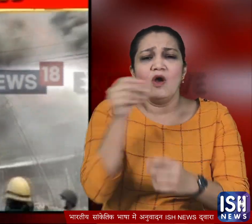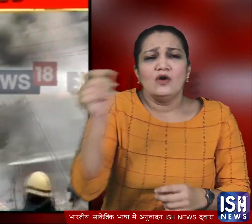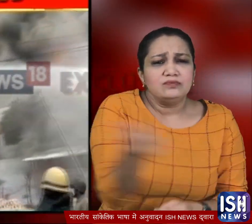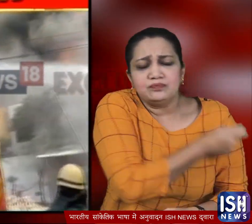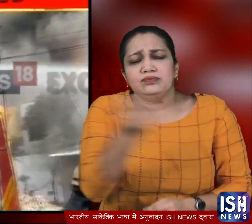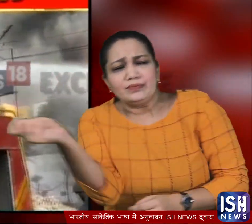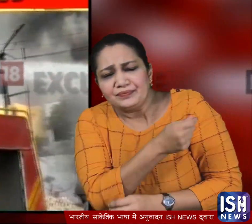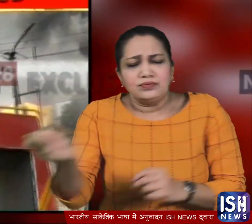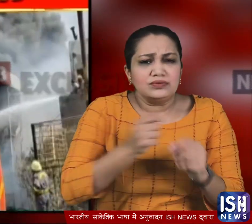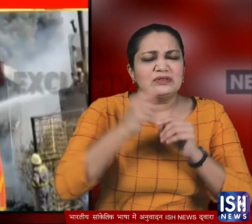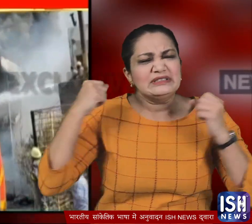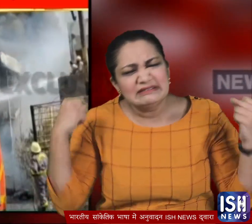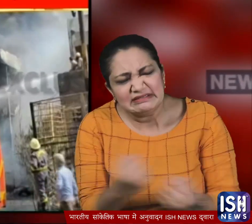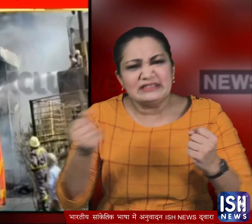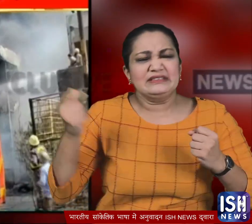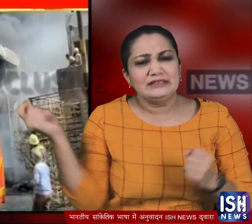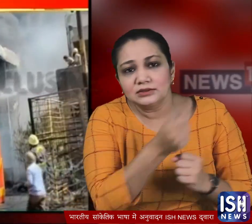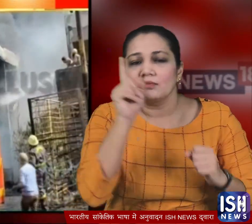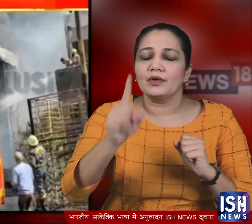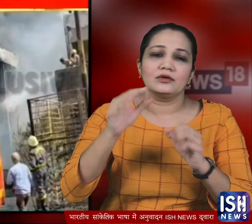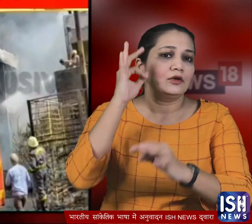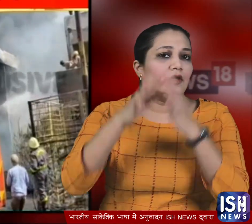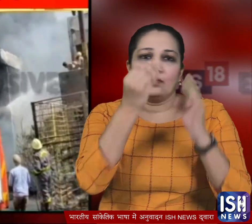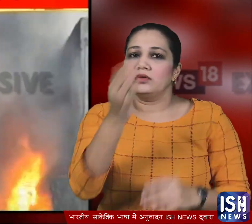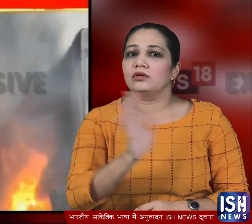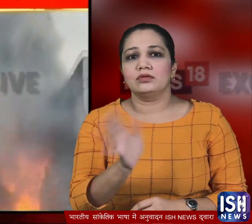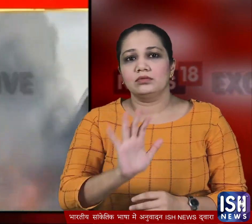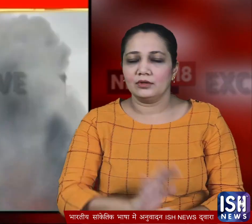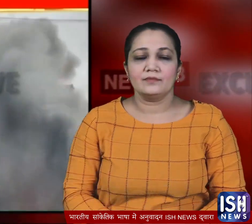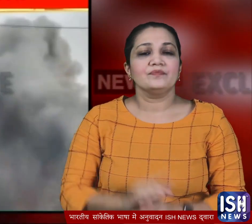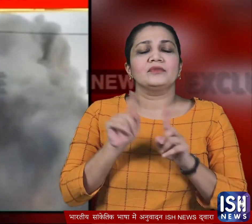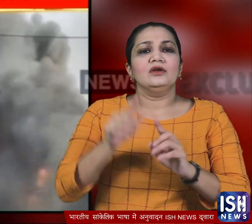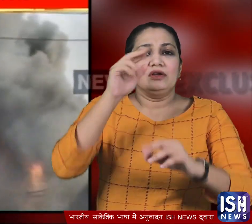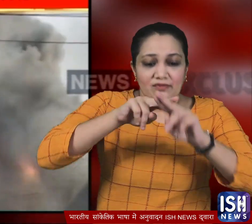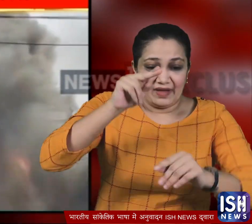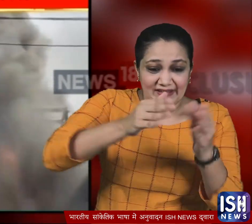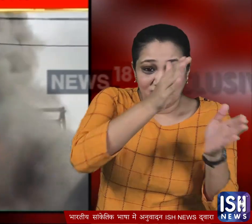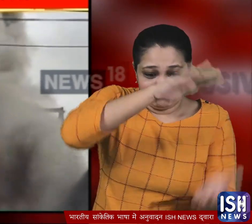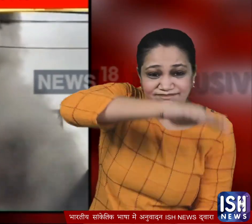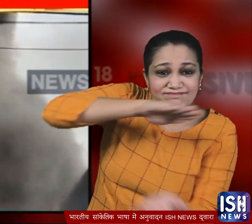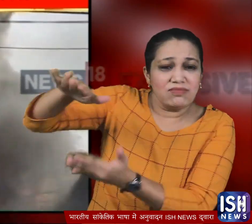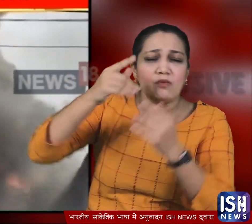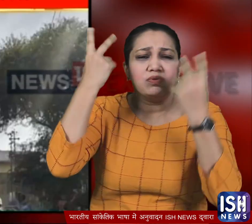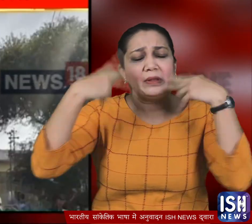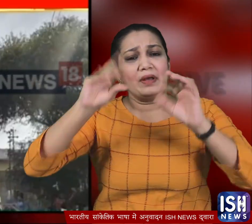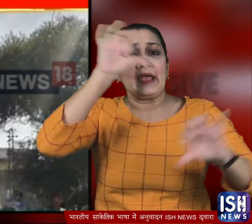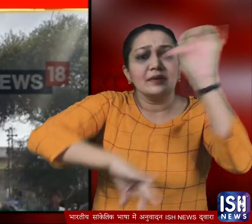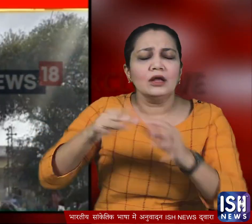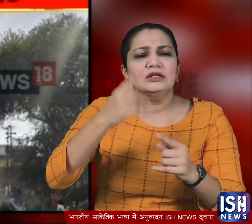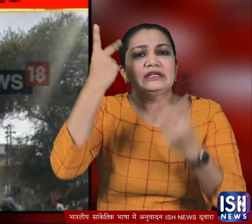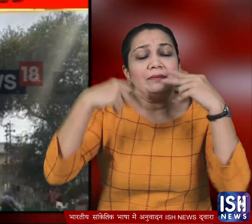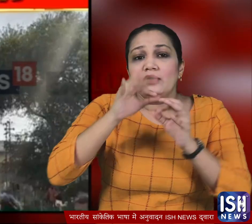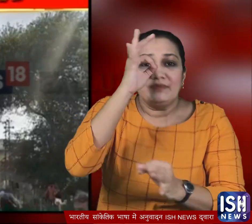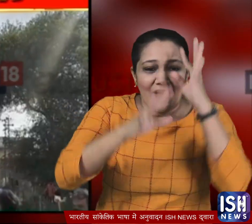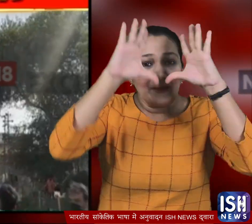तेज धार से दमकल कर्मी आग बुझाने में जुट गए, लेकिन ये इतना आसान कहां था। फैक्ट्री में कई ड्रमों में केमिकल भरकर रखा था, जिसकी वजह से आग